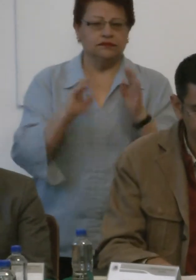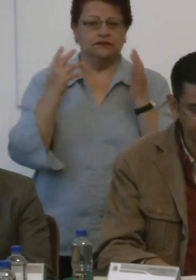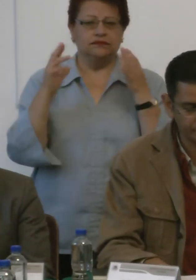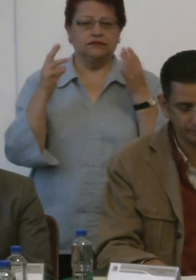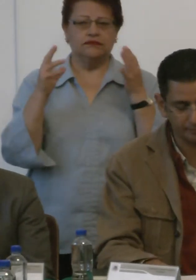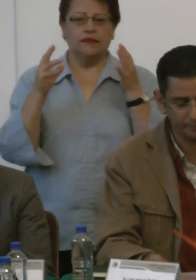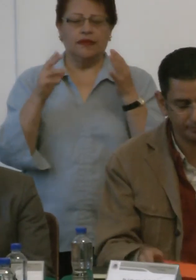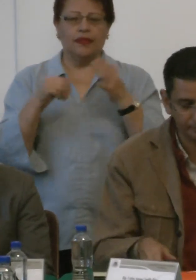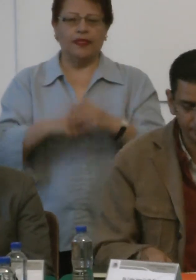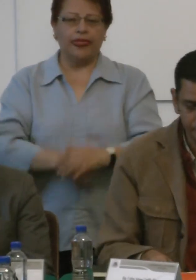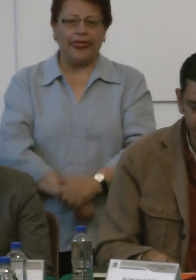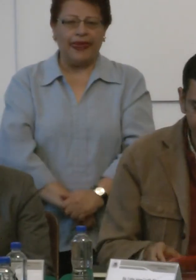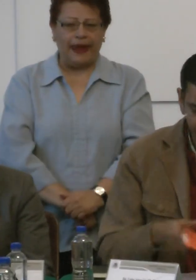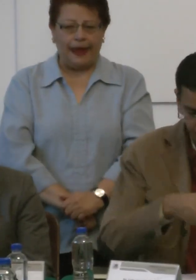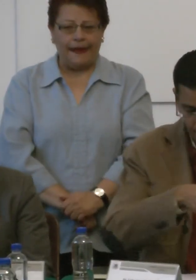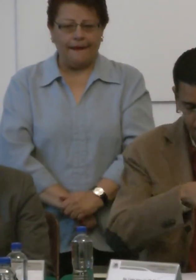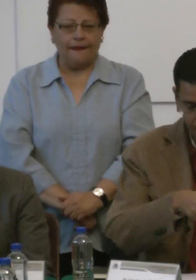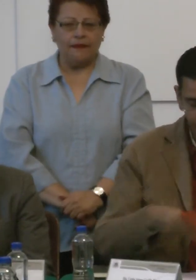Gracias, diputado.